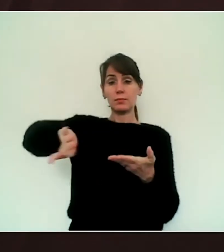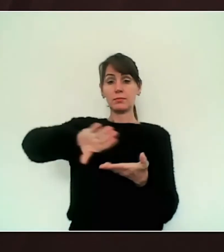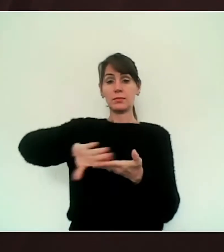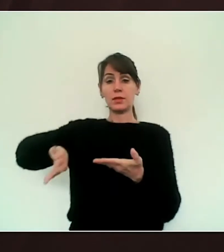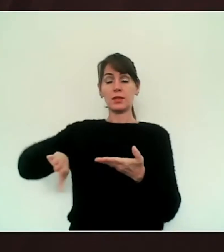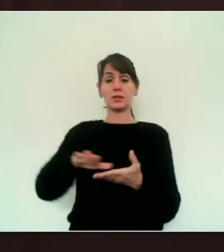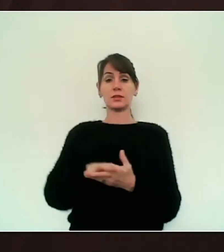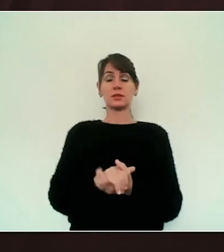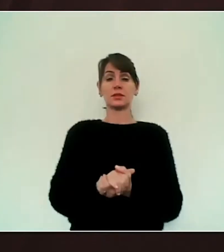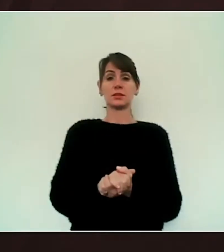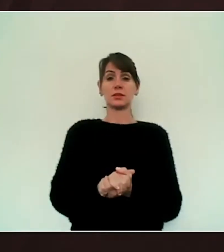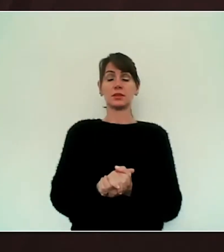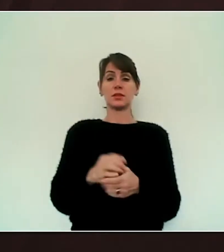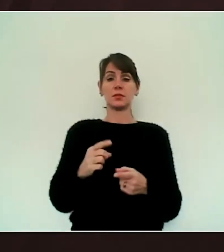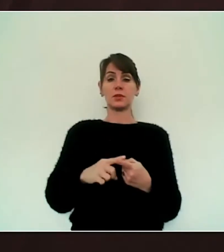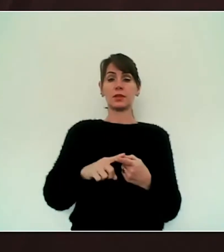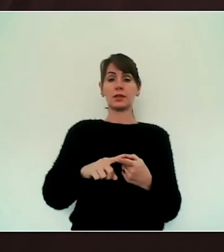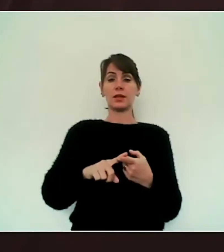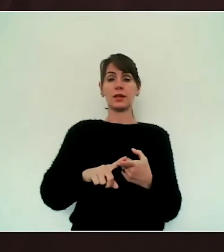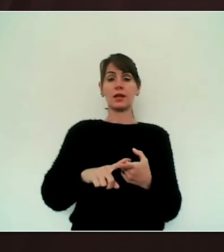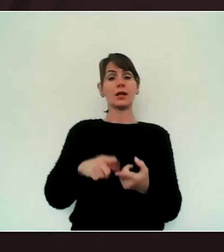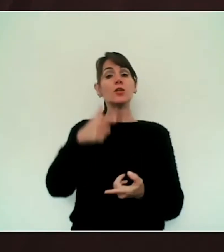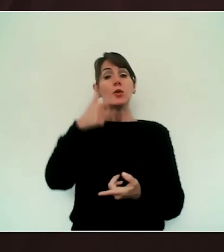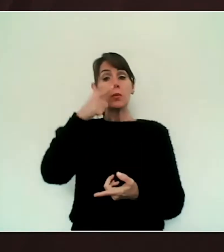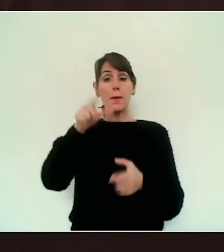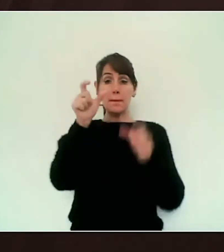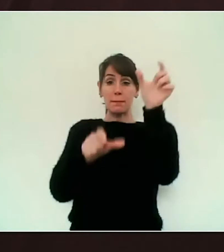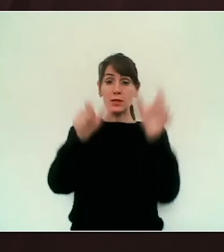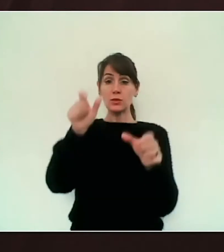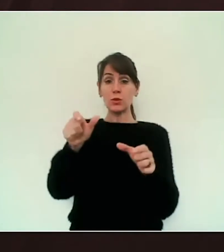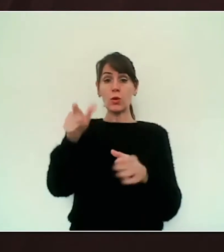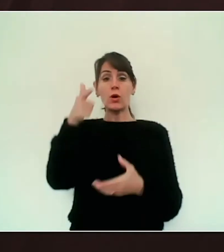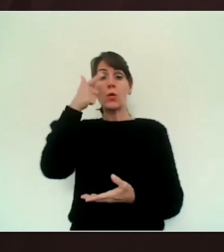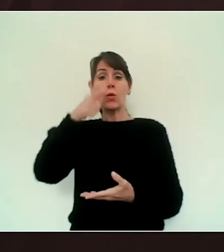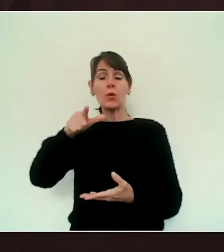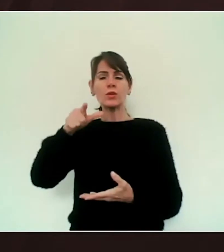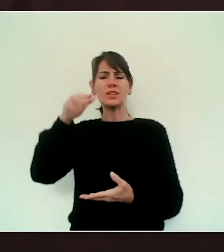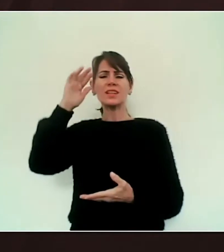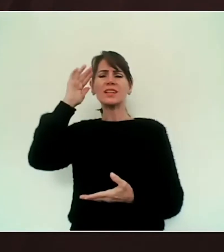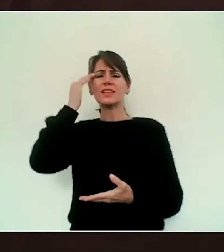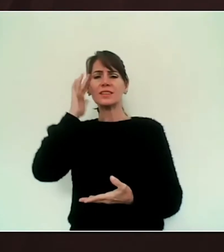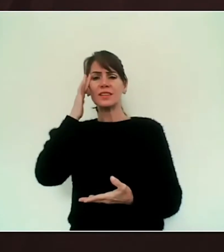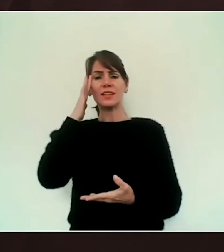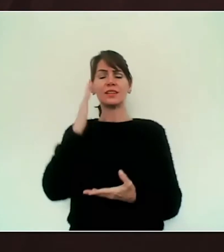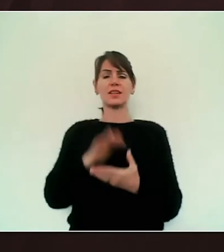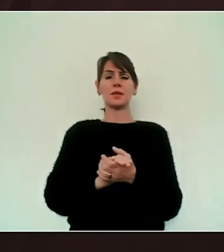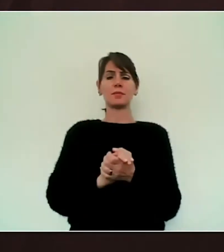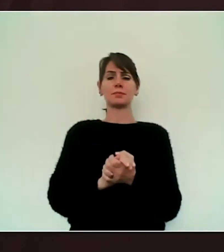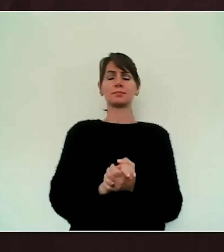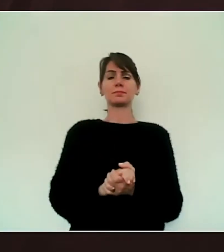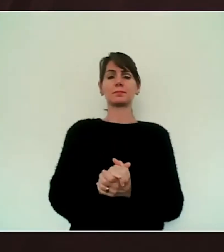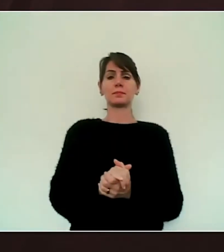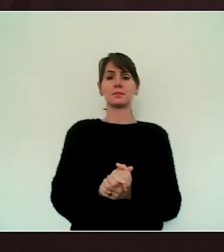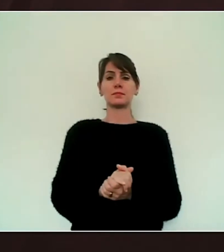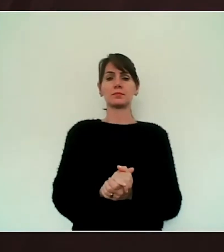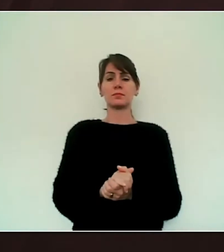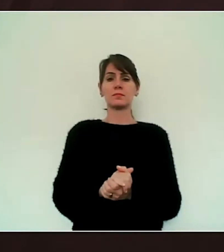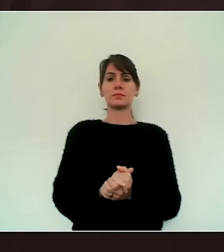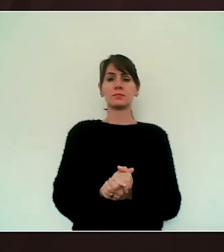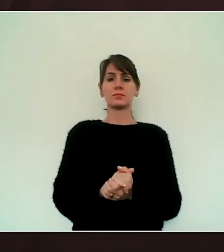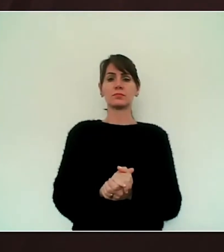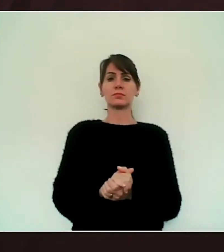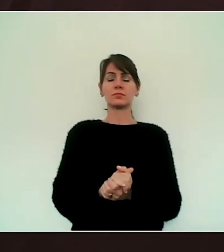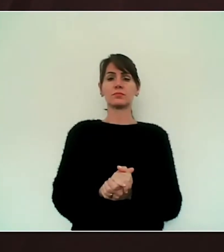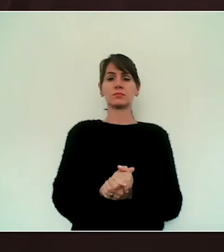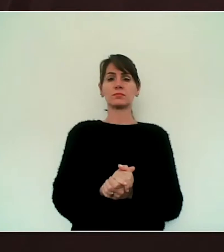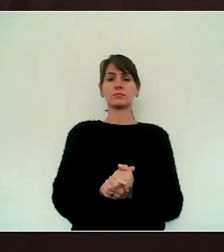não veem, ouvindo não ouvem, nem entendem. Irmãos, aqui